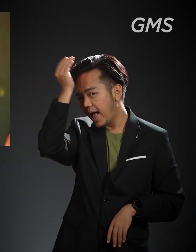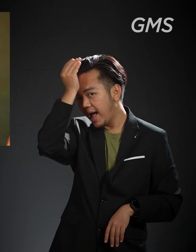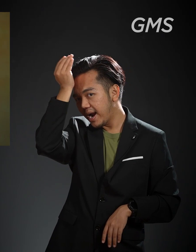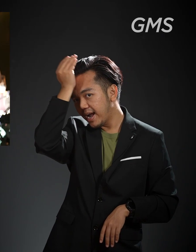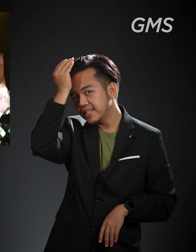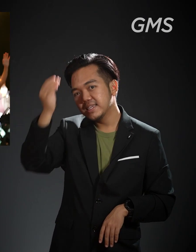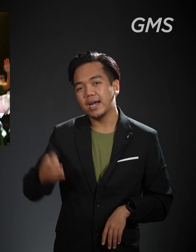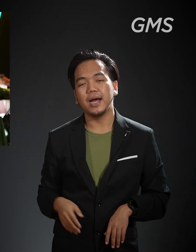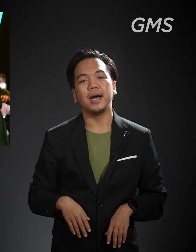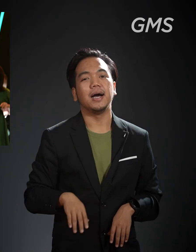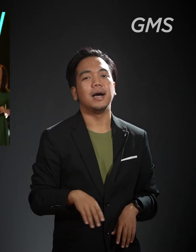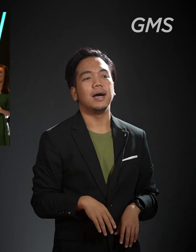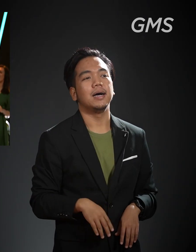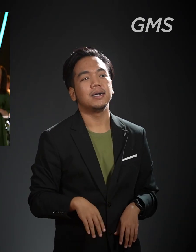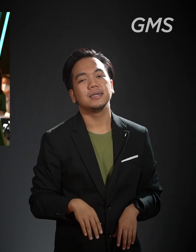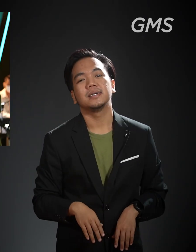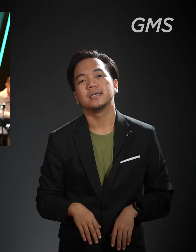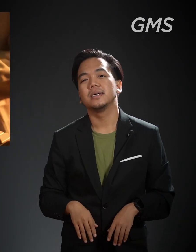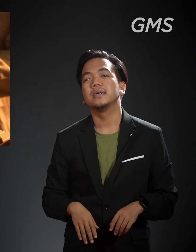Sang Raja